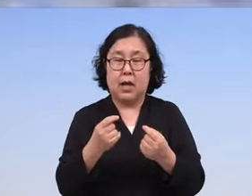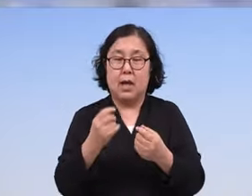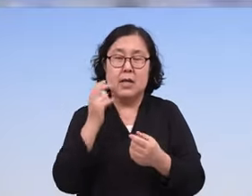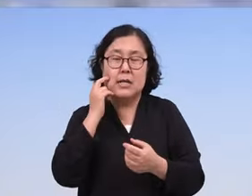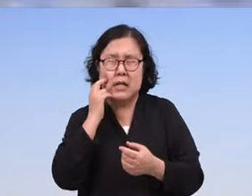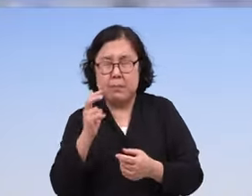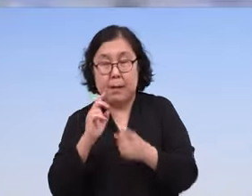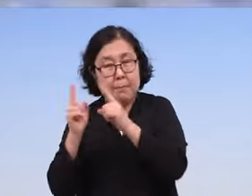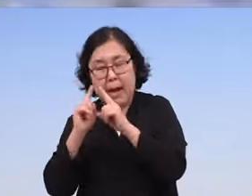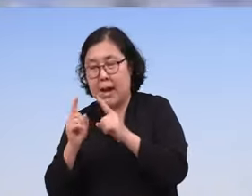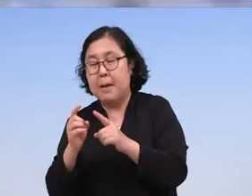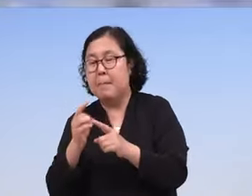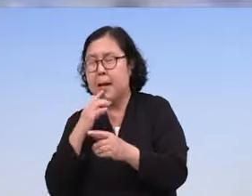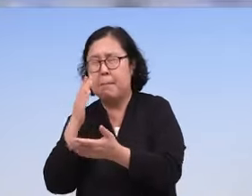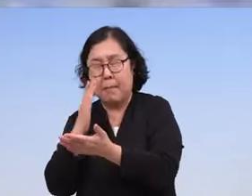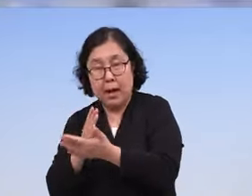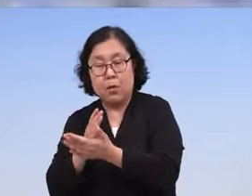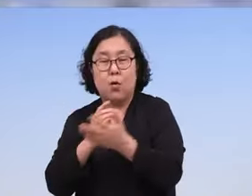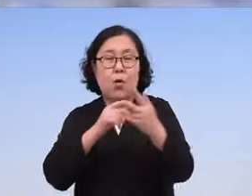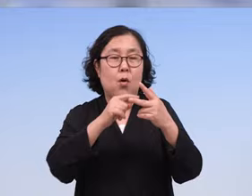말을?